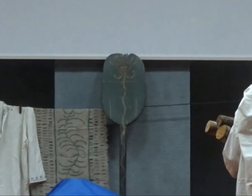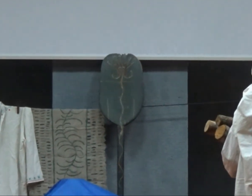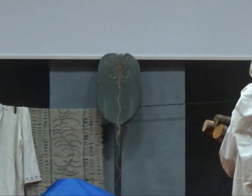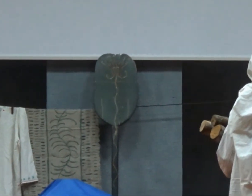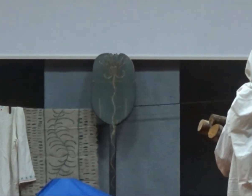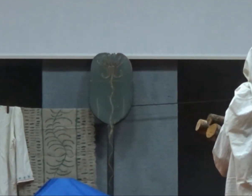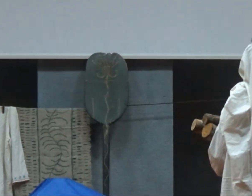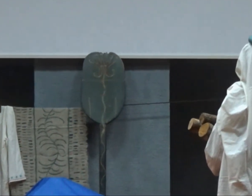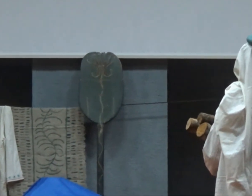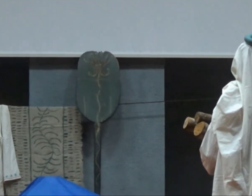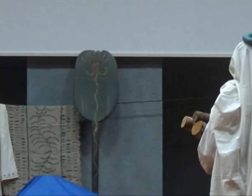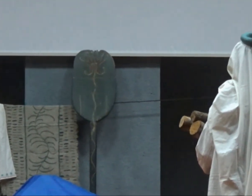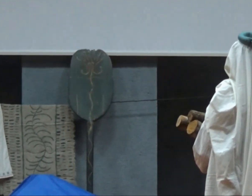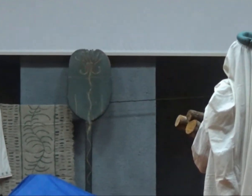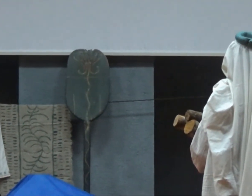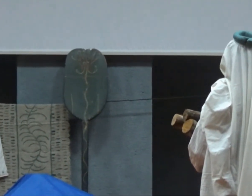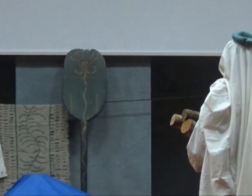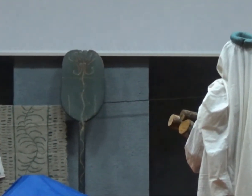Leisk man į tėviškį.